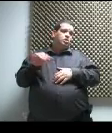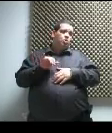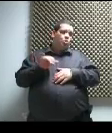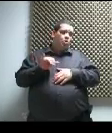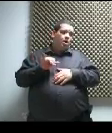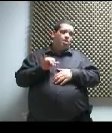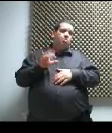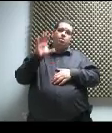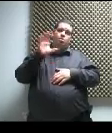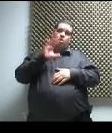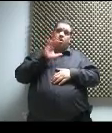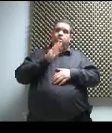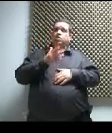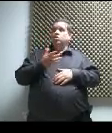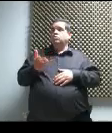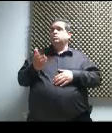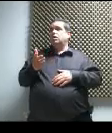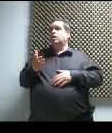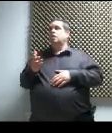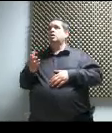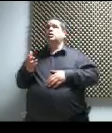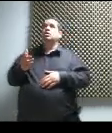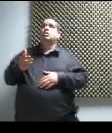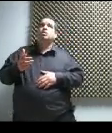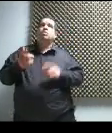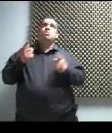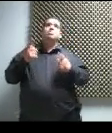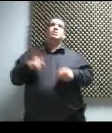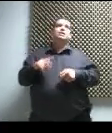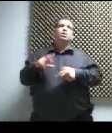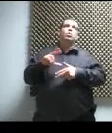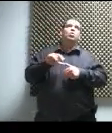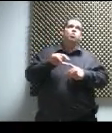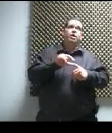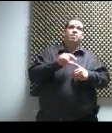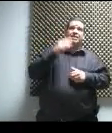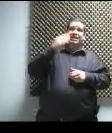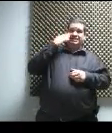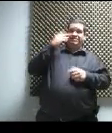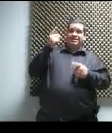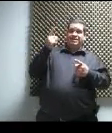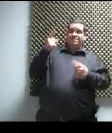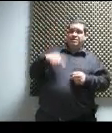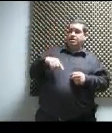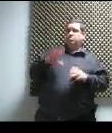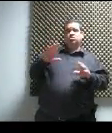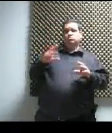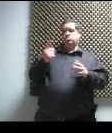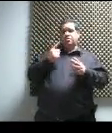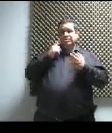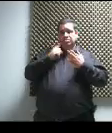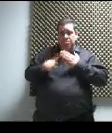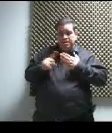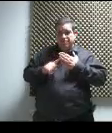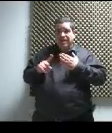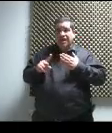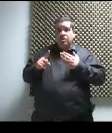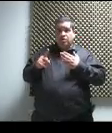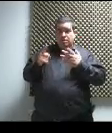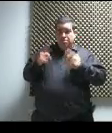o sea, para localizar el evento, pero no para, como pasa con los huracanes, para saber que por ahí viene. O que es simplemente monitoreo. No se puede decir